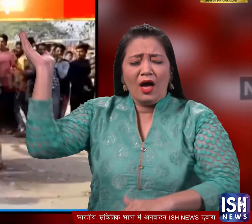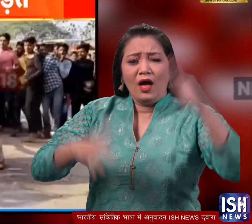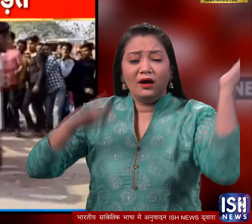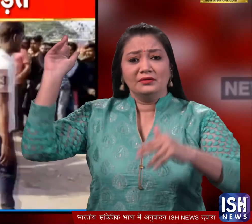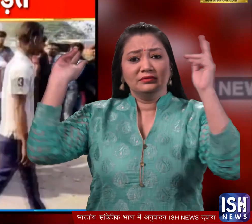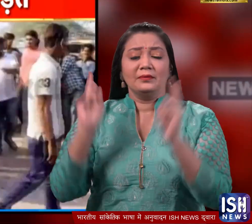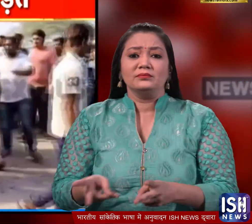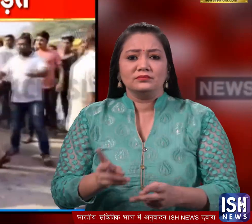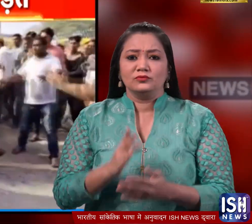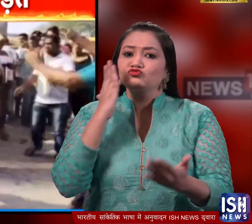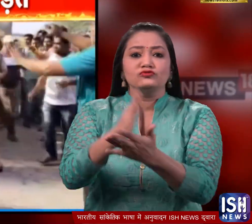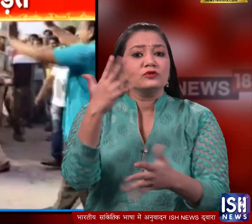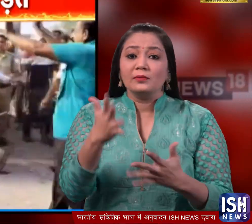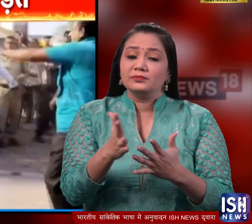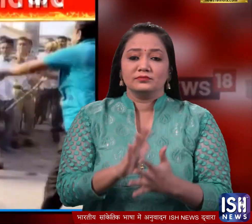रुके।